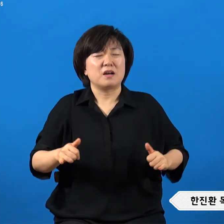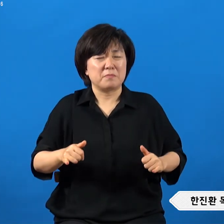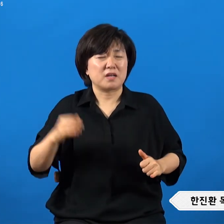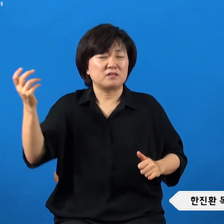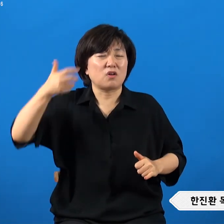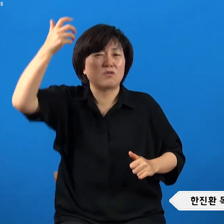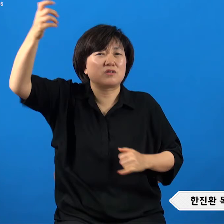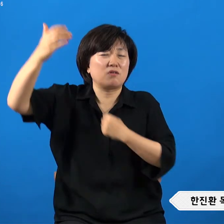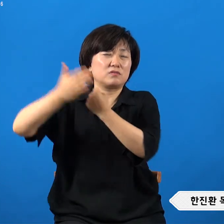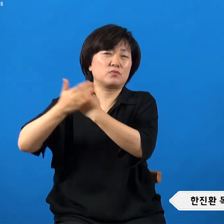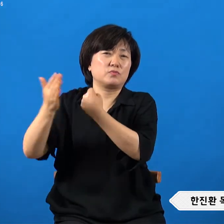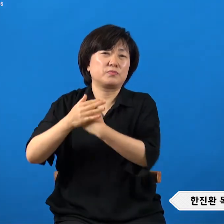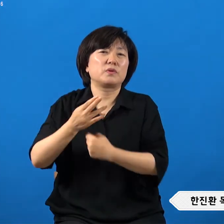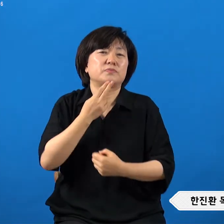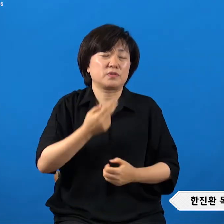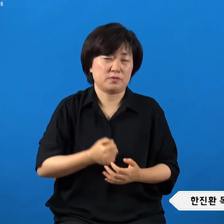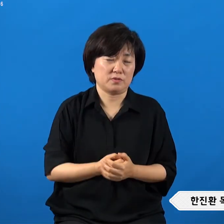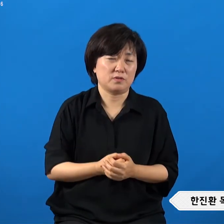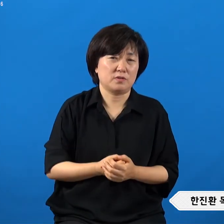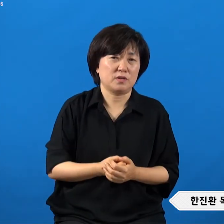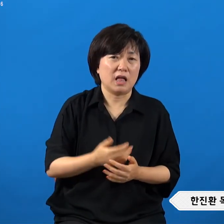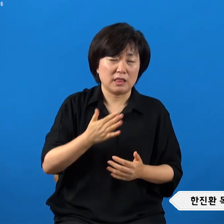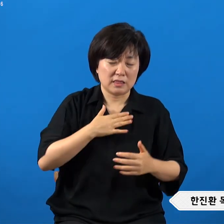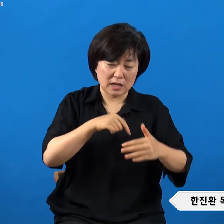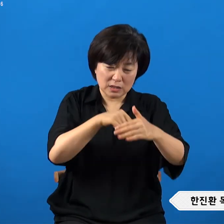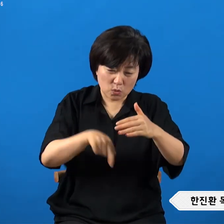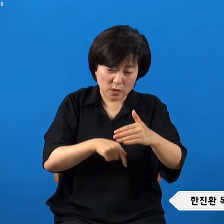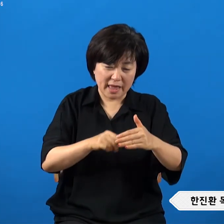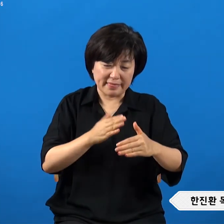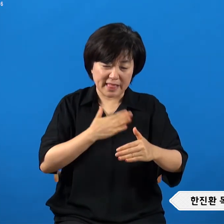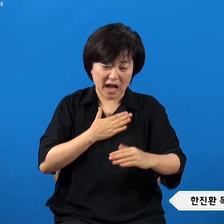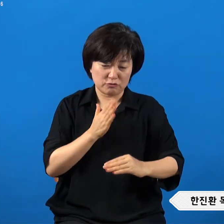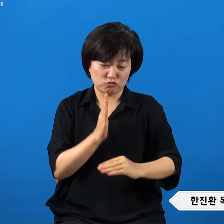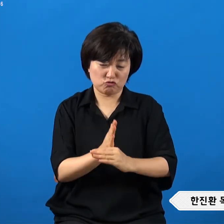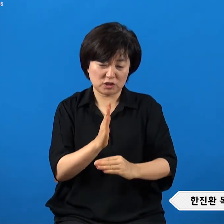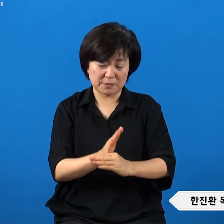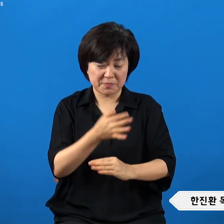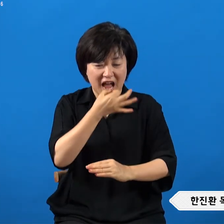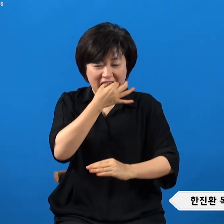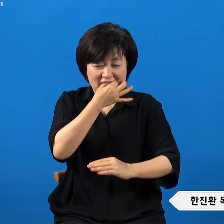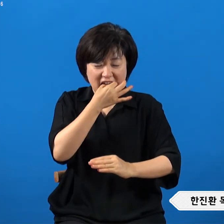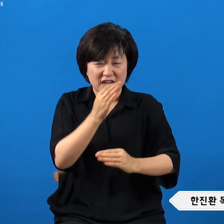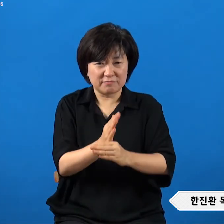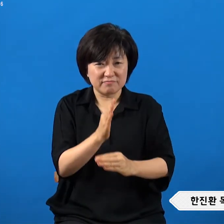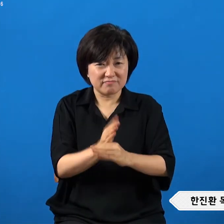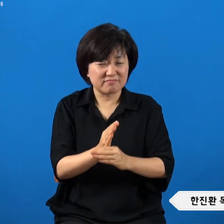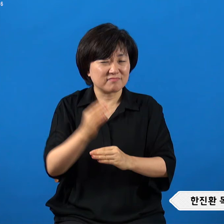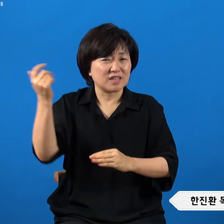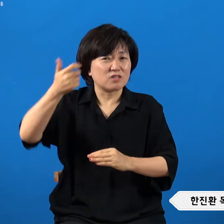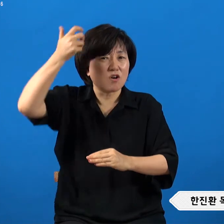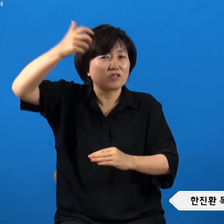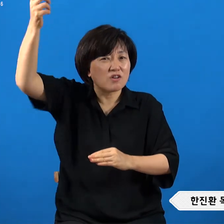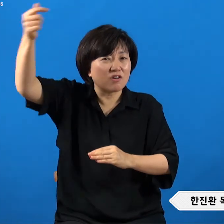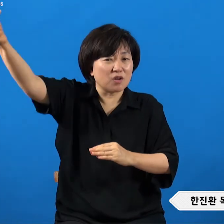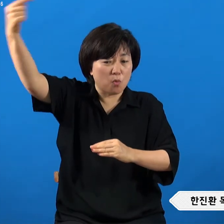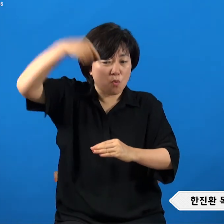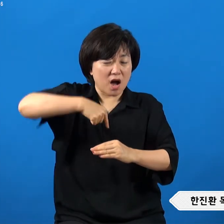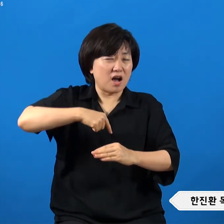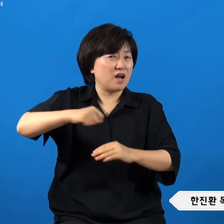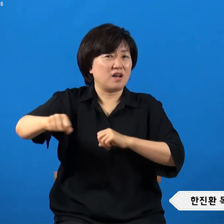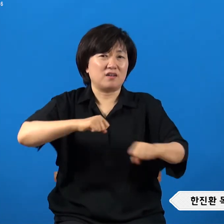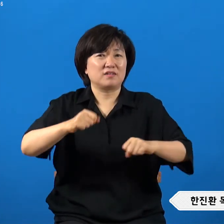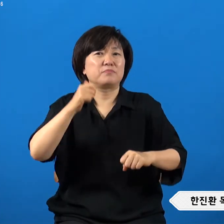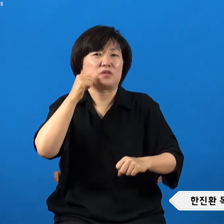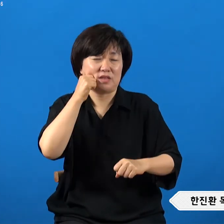않습니다. 내 속에 나로 꽉 차 있으면 성령은 역사하실 수가 없습니다.